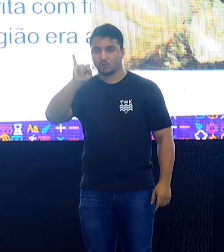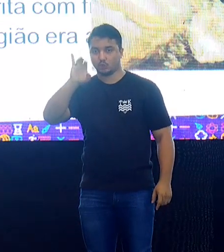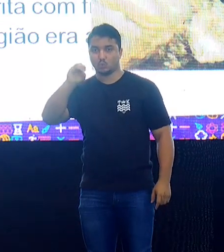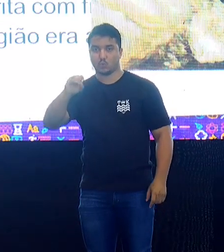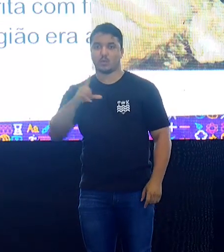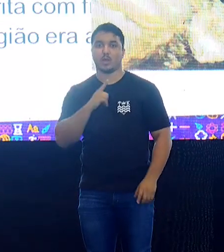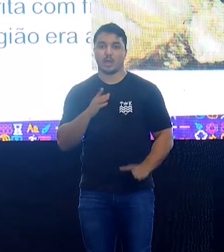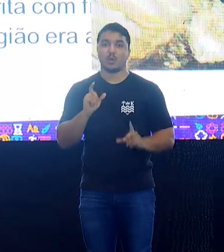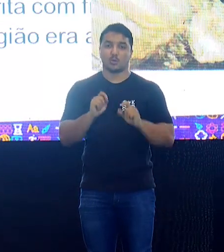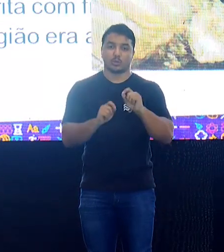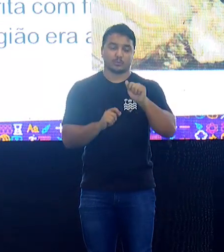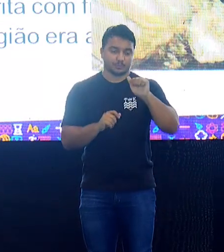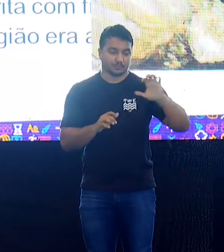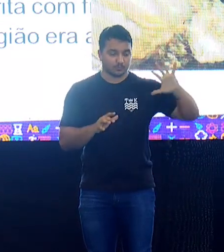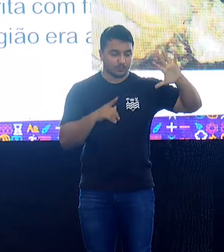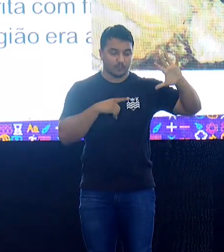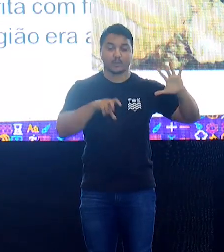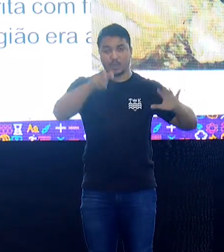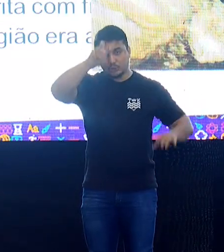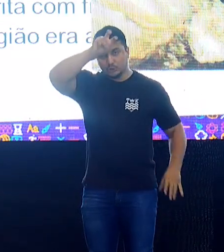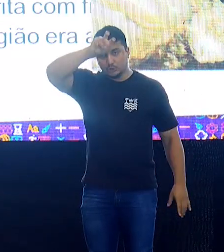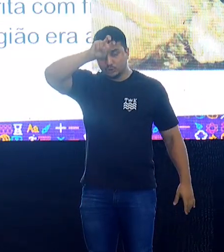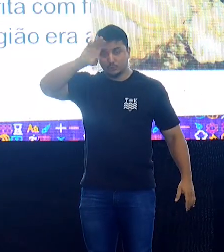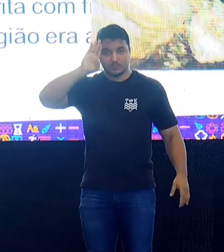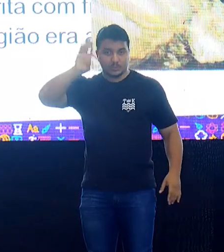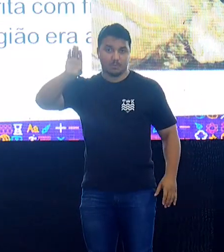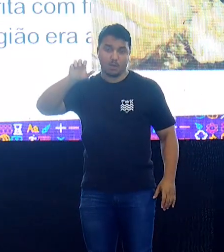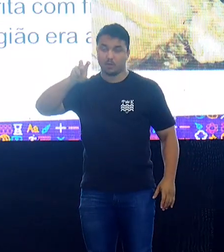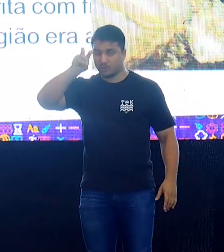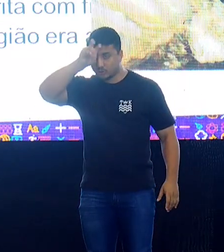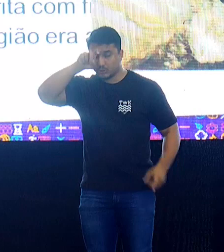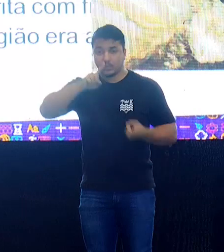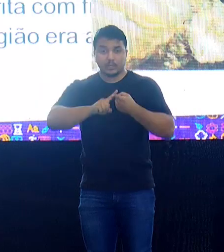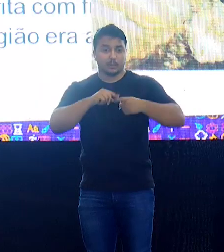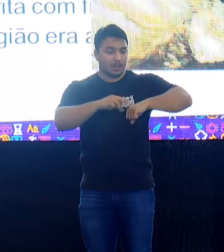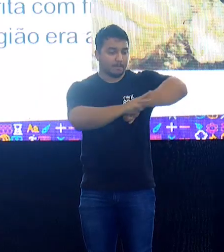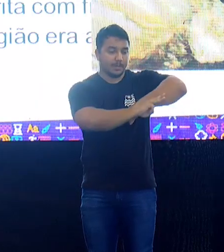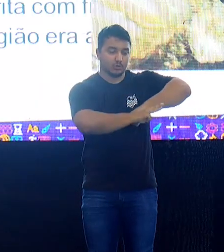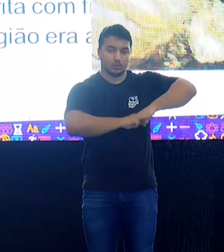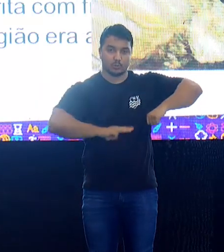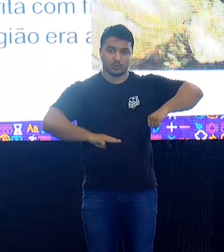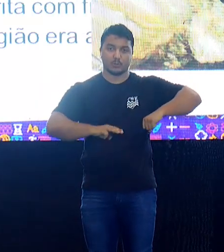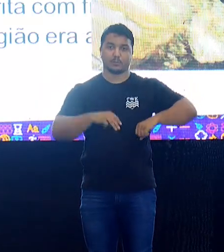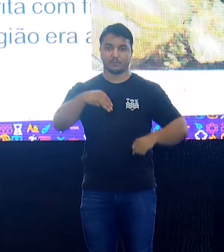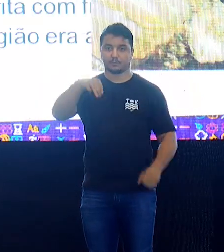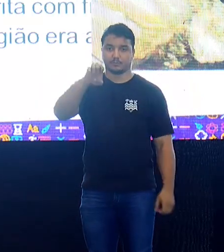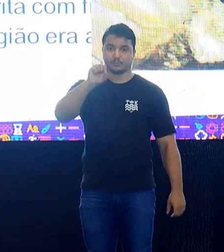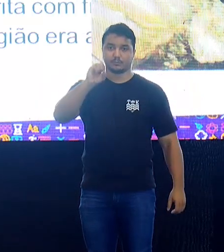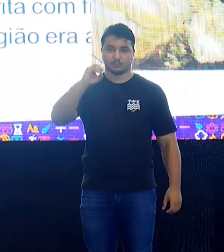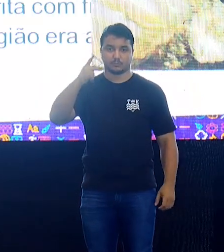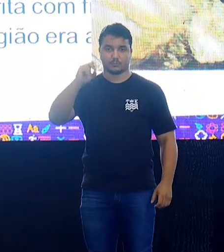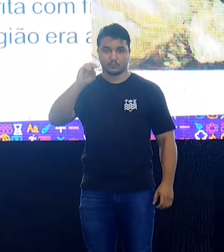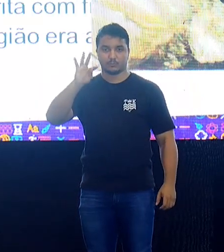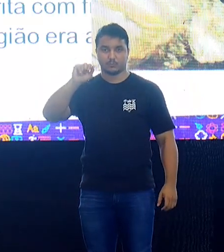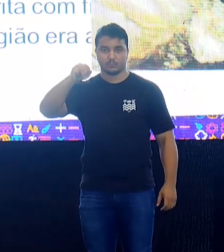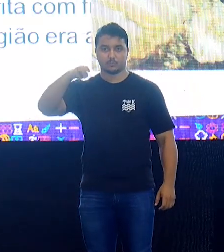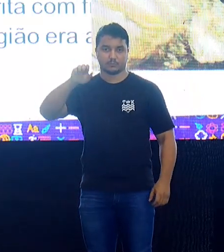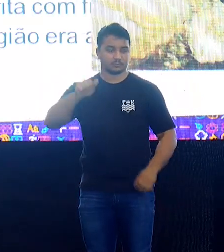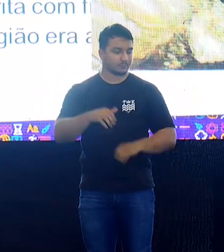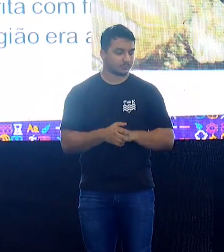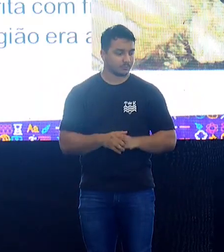da sociedade do Egito e também da sociedade da Mesopotâmia. Galera, até aqui, tudo bem? Sim ou